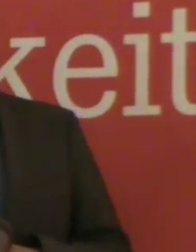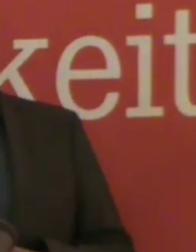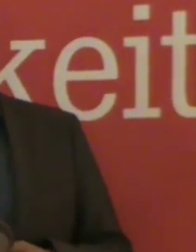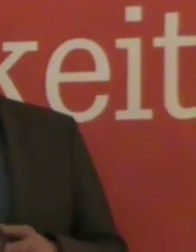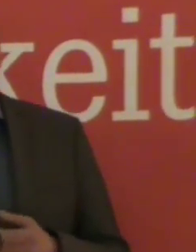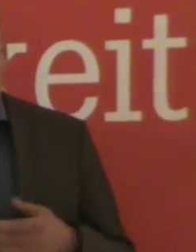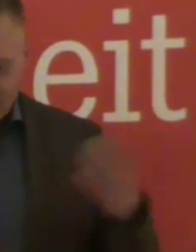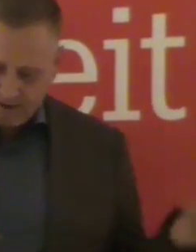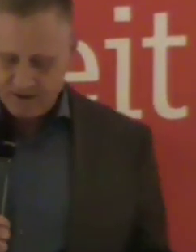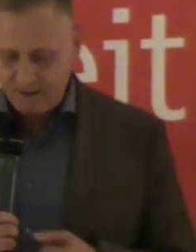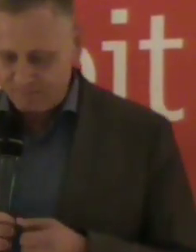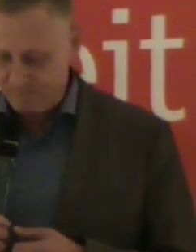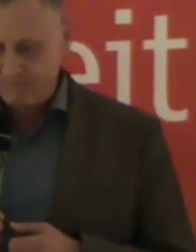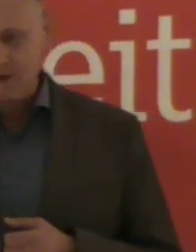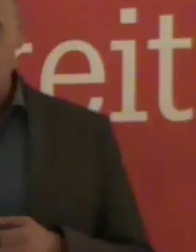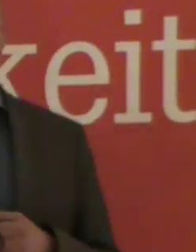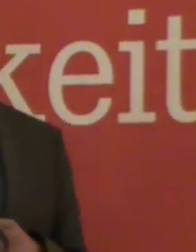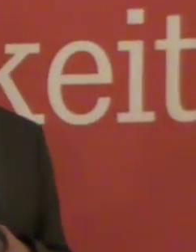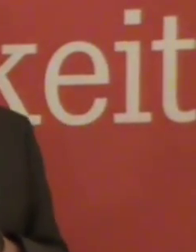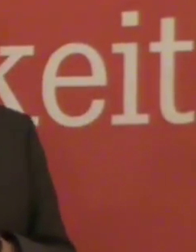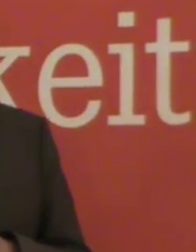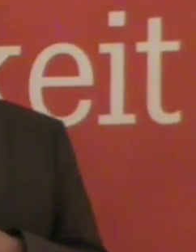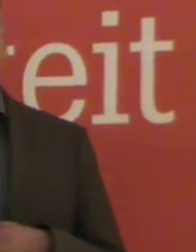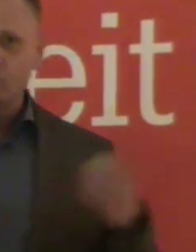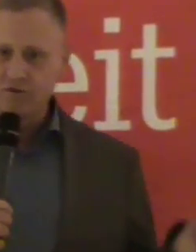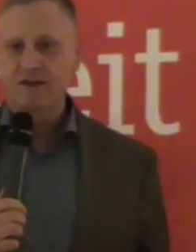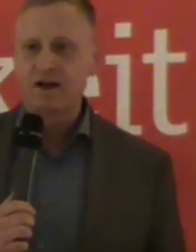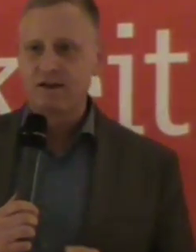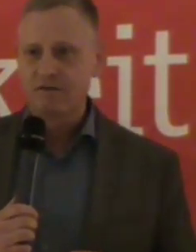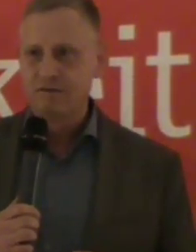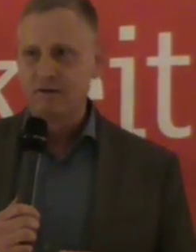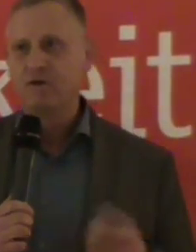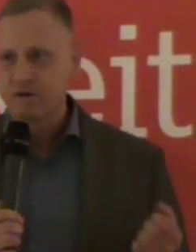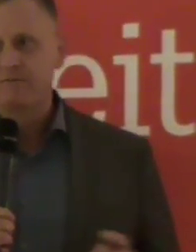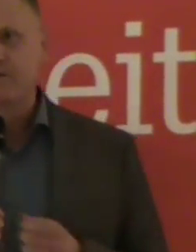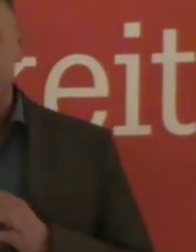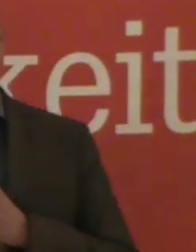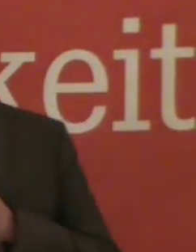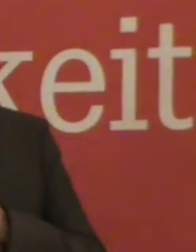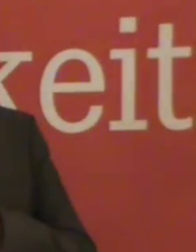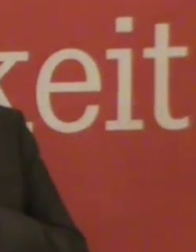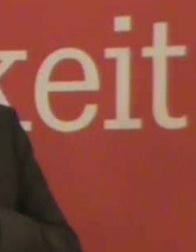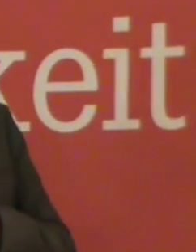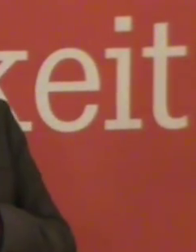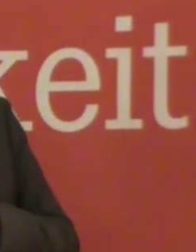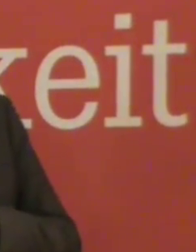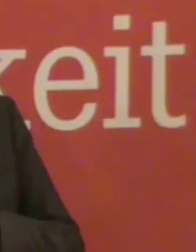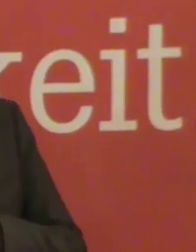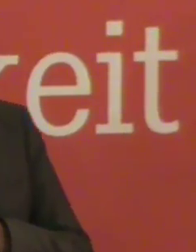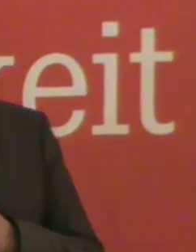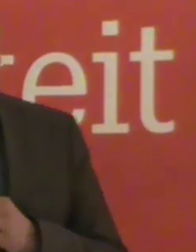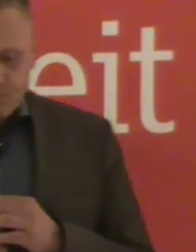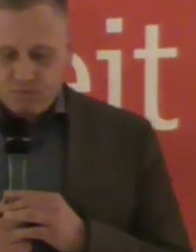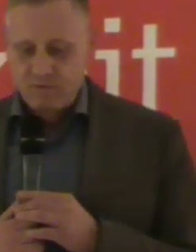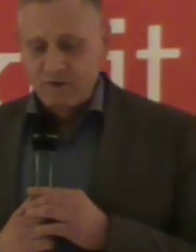Danach werden wir Wahlen haben im hohen Norden, im großen Saarland, in Nordrhein-Westfalen. Aber wir